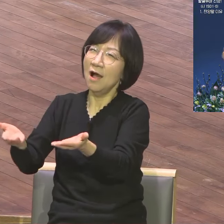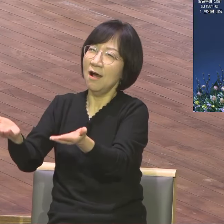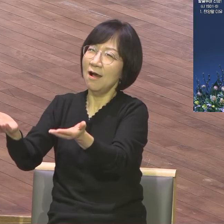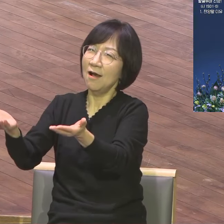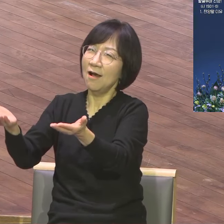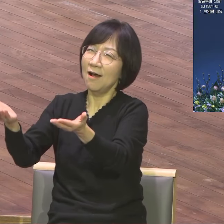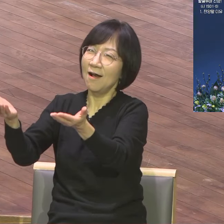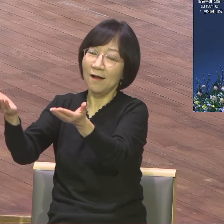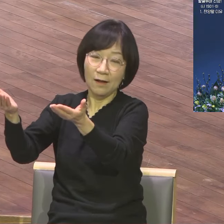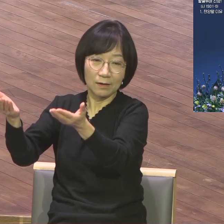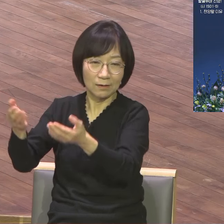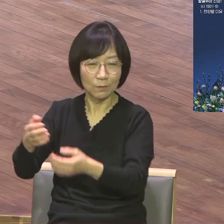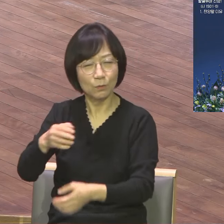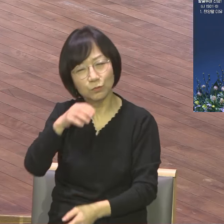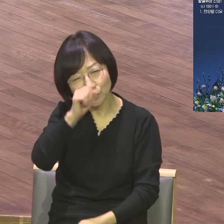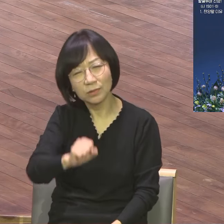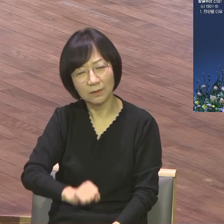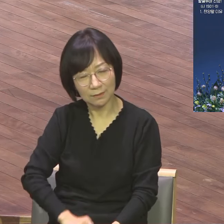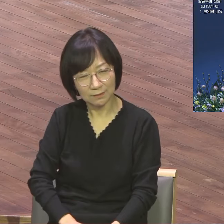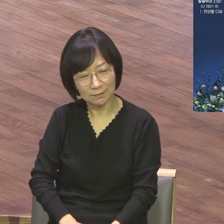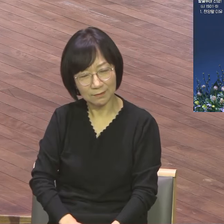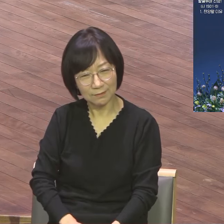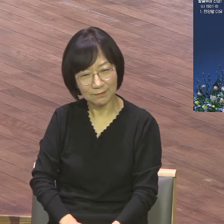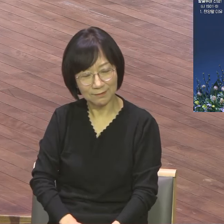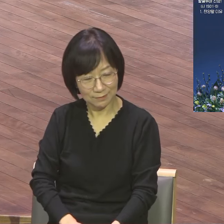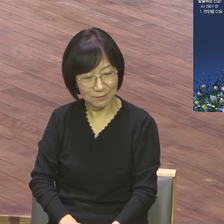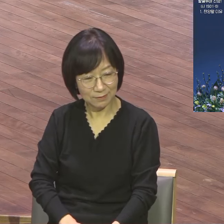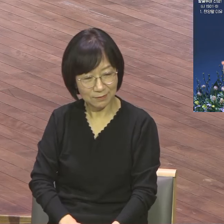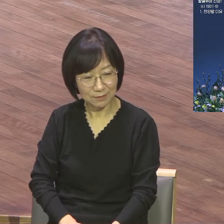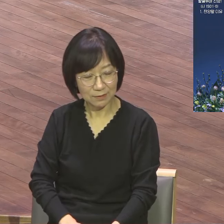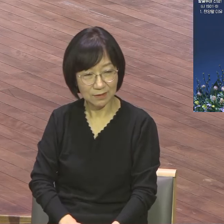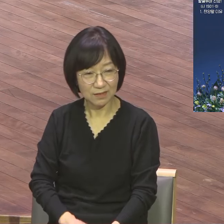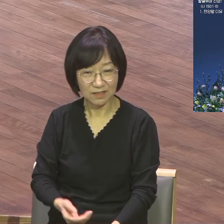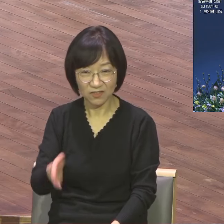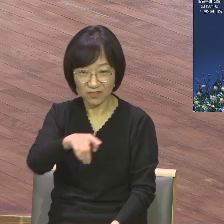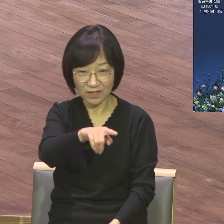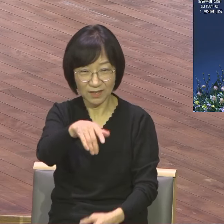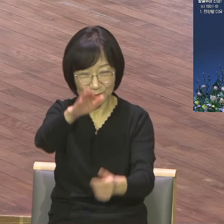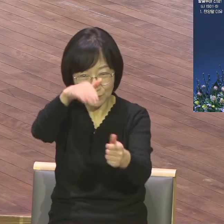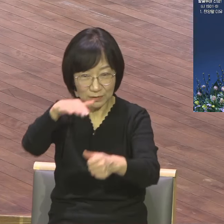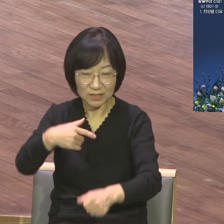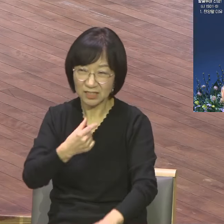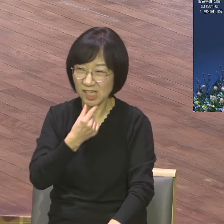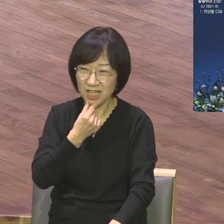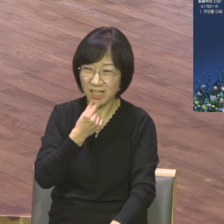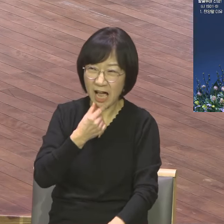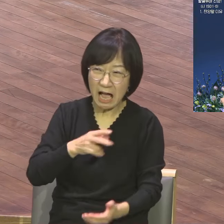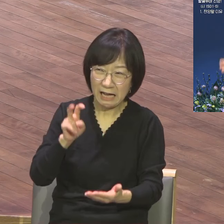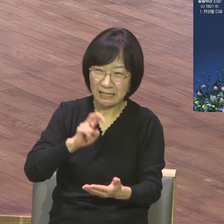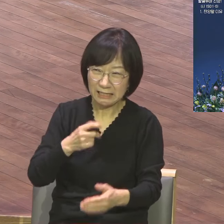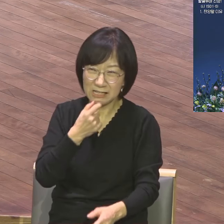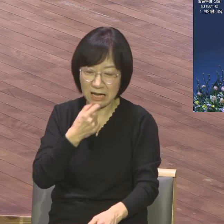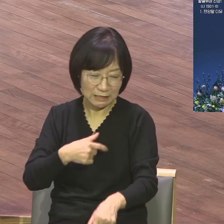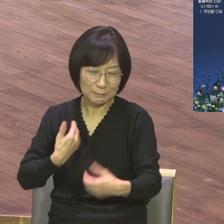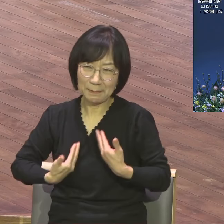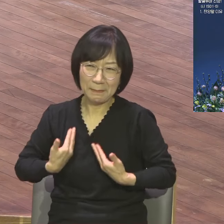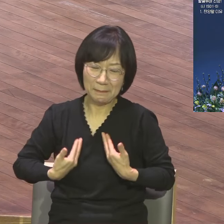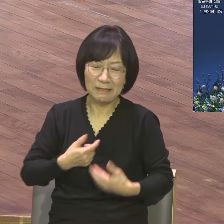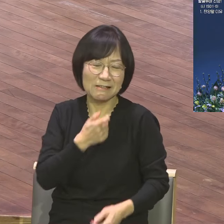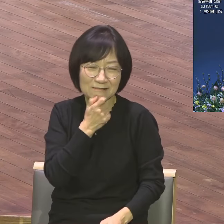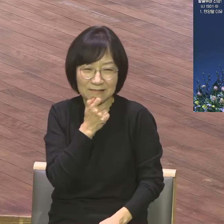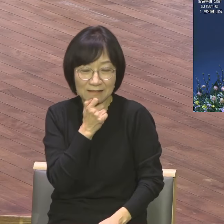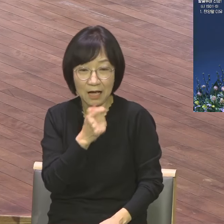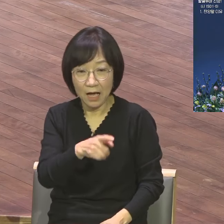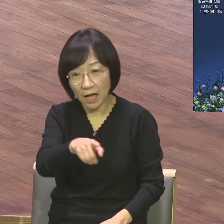얼마나 영광스러워 그 자리가. 그걸 모르니까 안 하려 그래. 바빠서 막 시간이 없어가지고. 물론